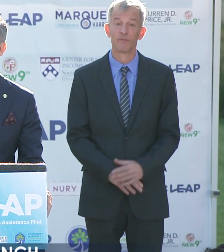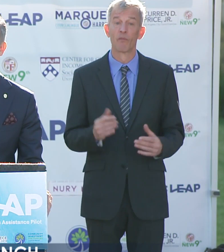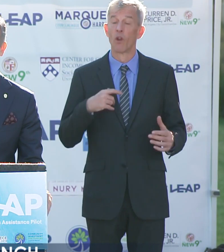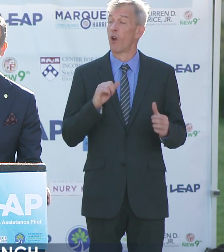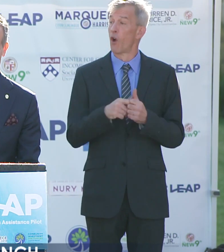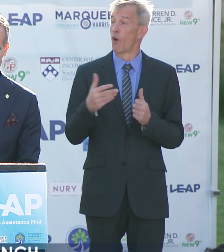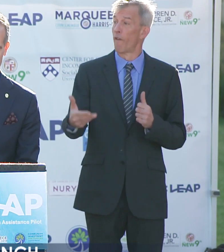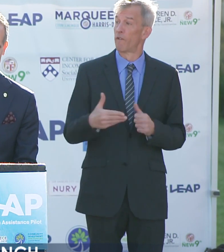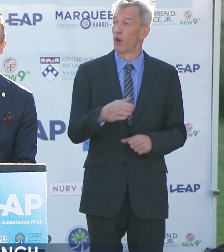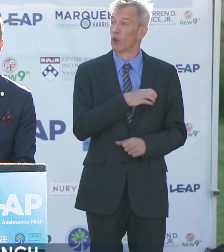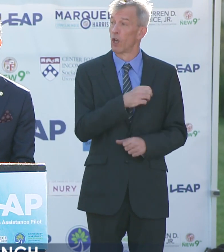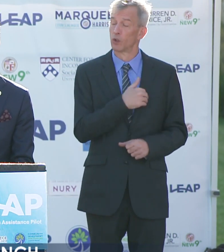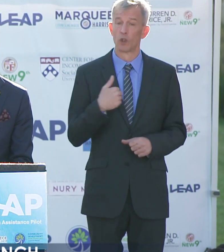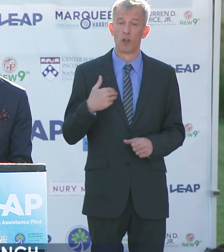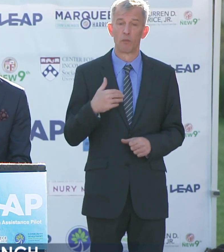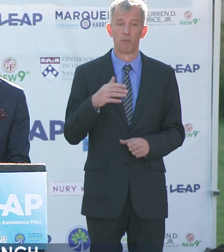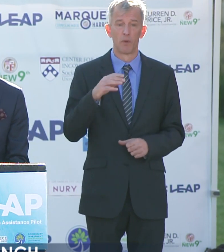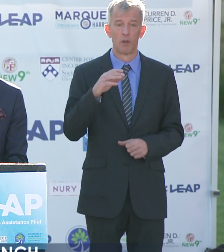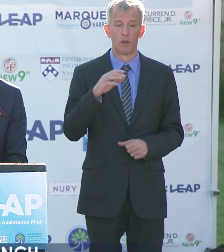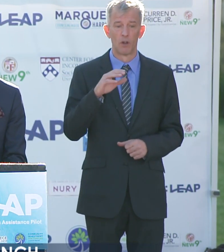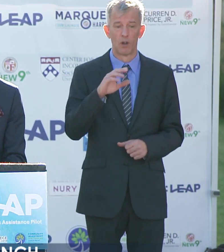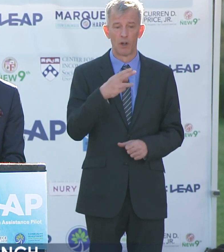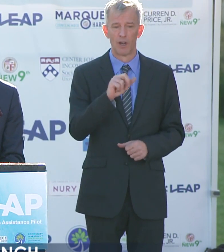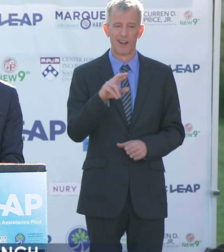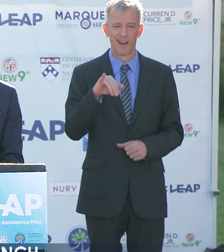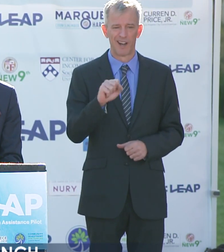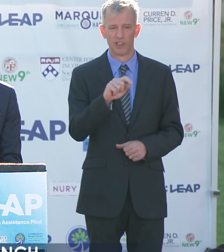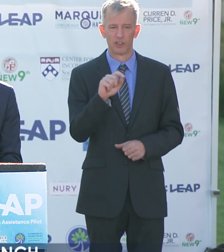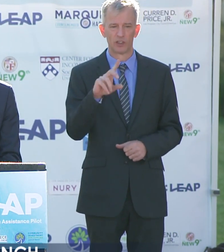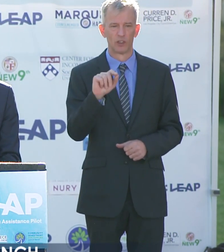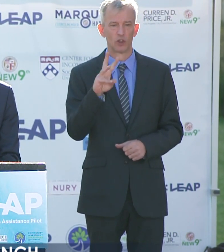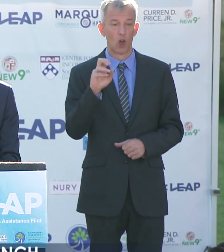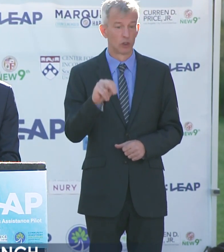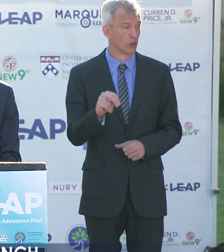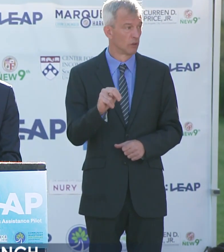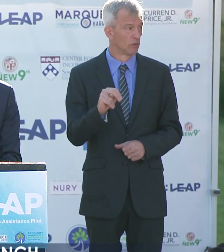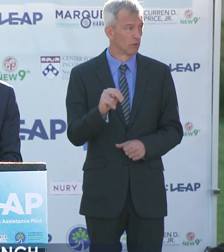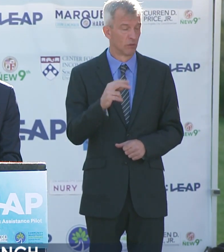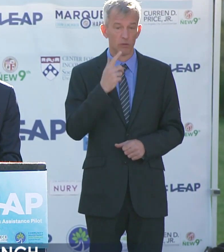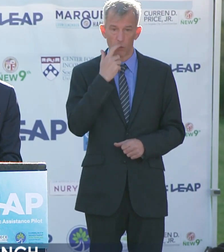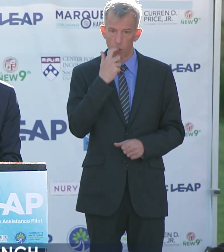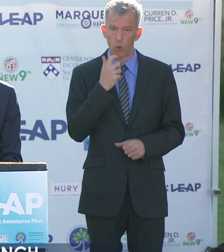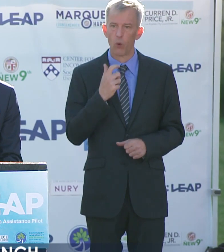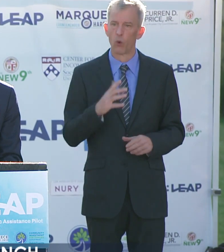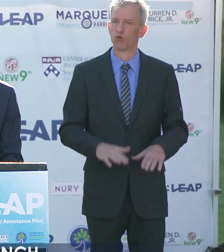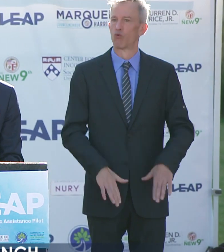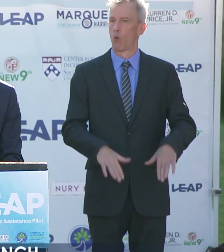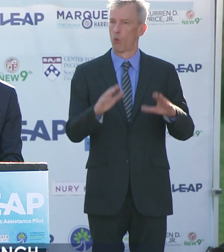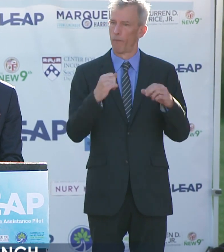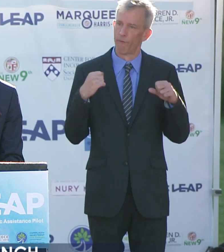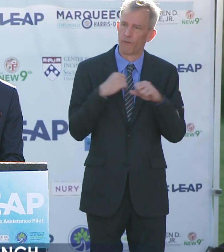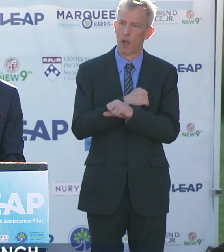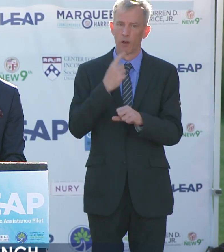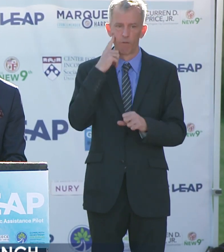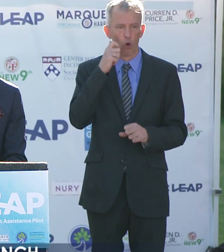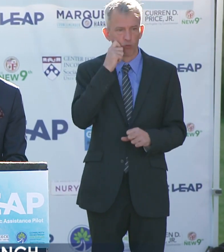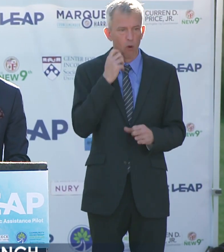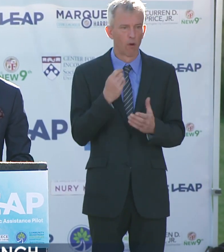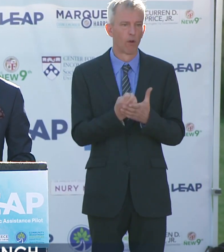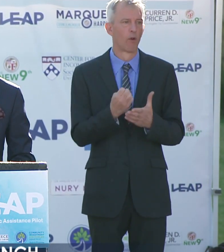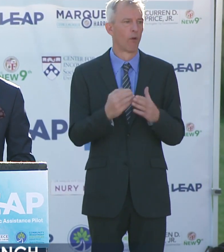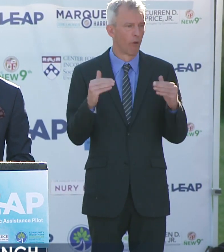invite Councilmember Marquis Harris Dawson, who came of age fighting for racial and economic justice, who